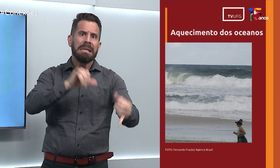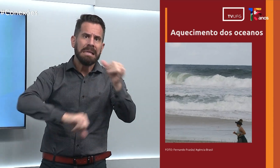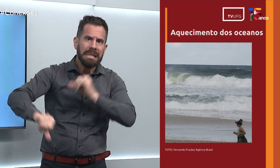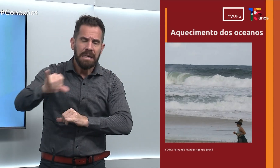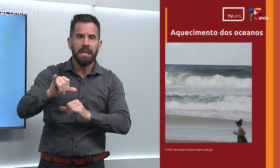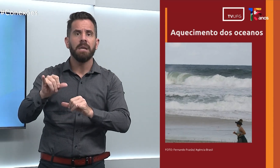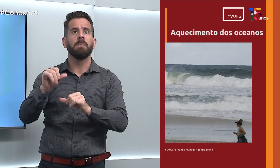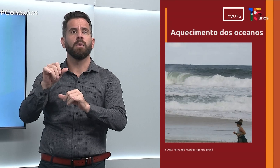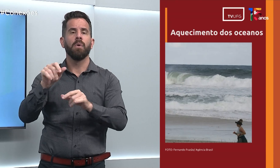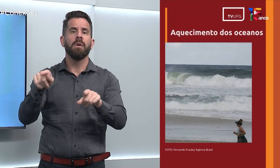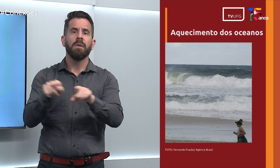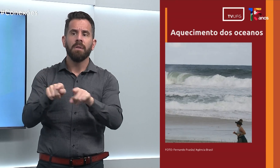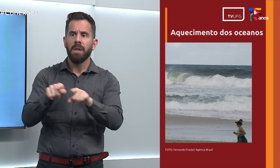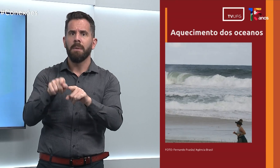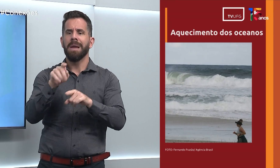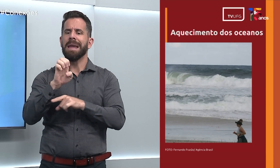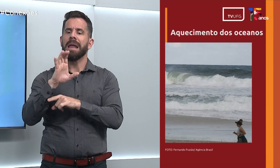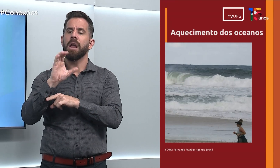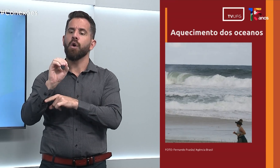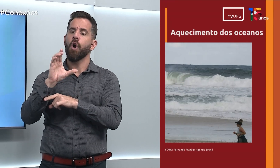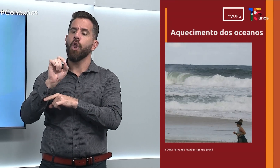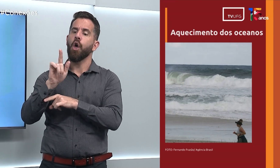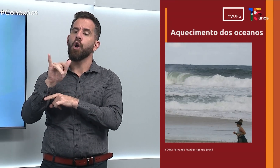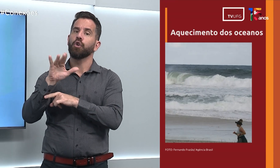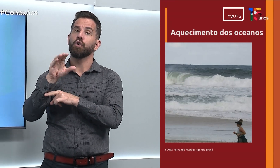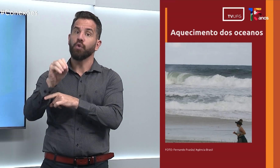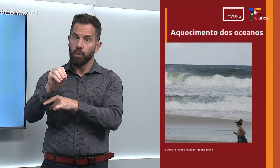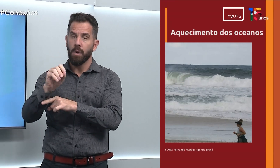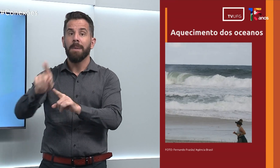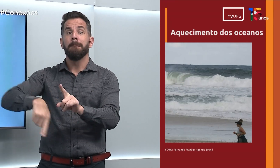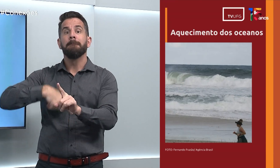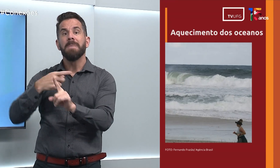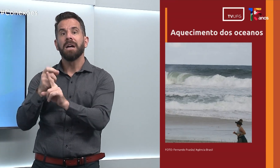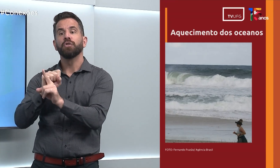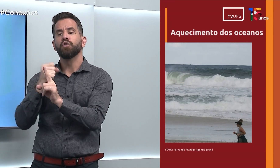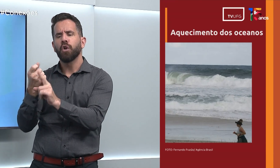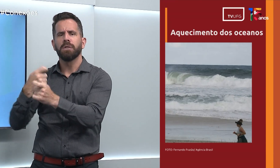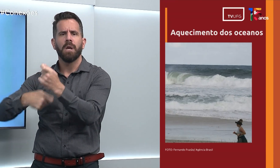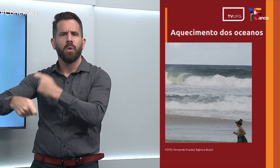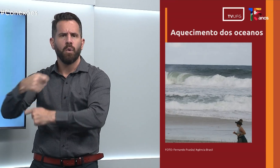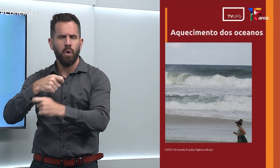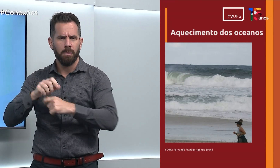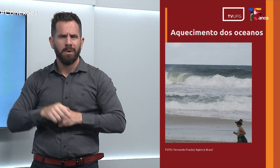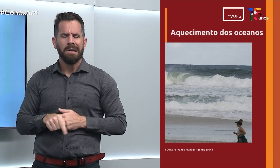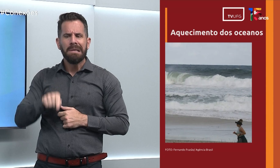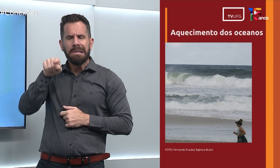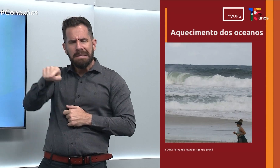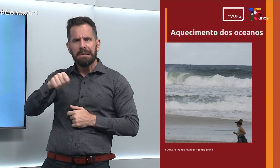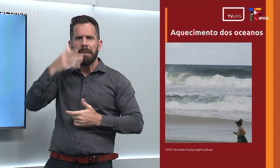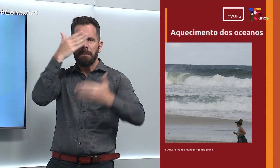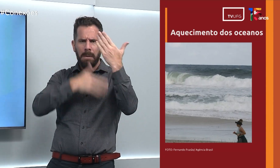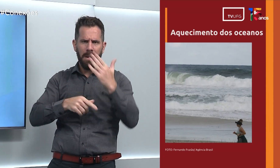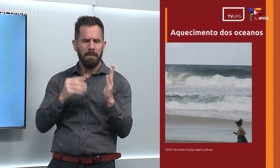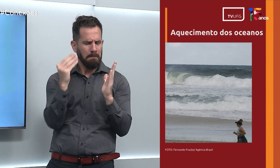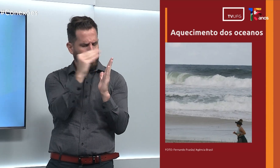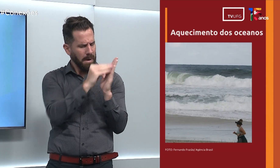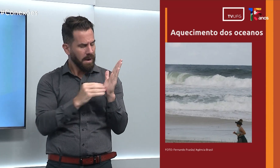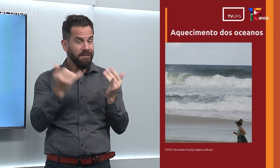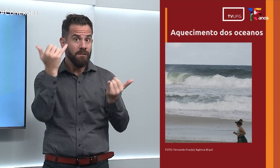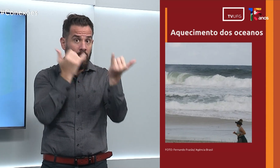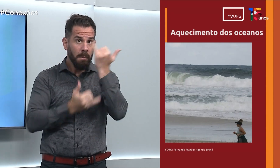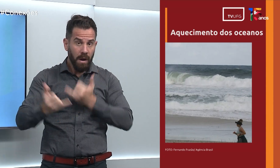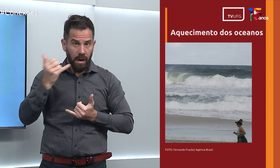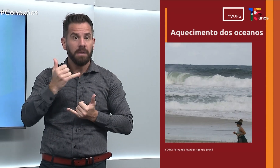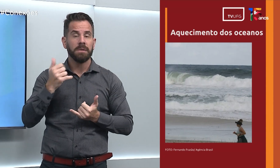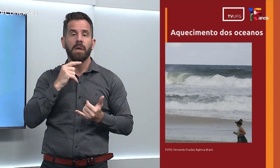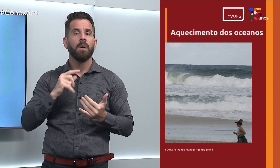socioeconômicos. O documento aponta um avanço do processo de aquecimento das águas, além